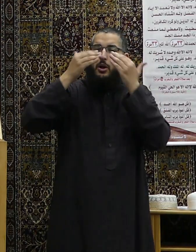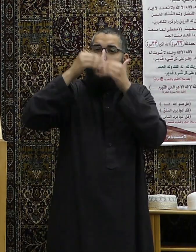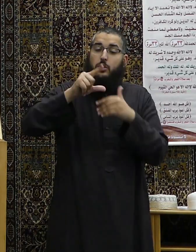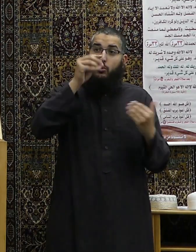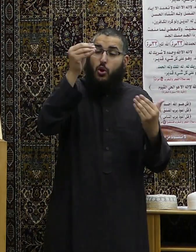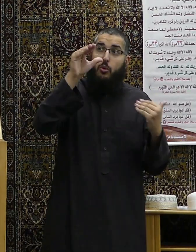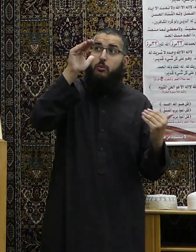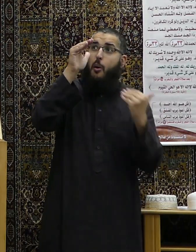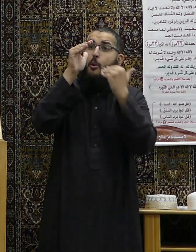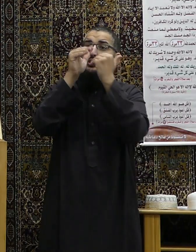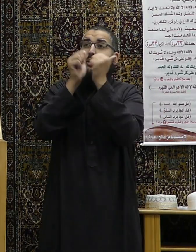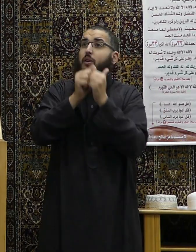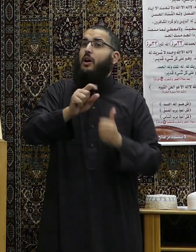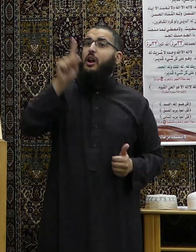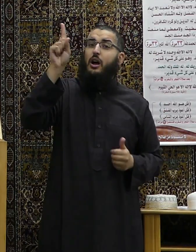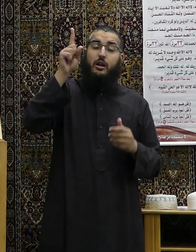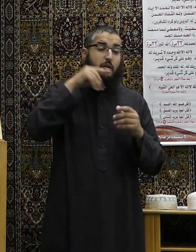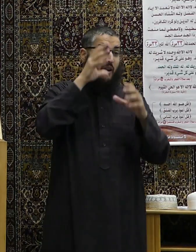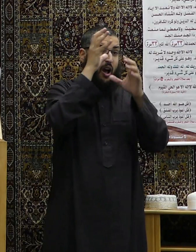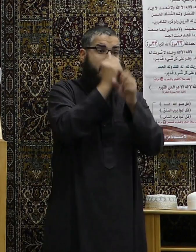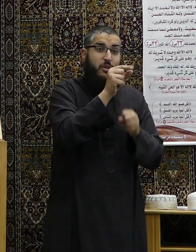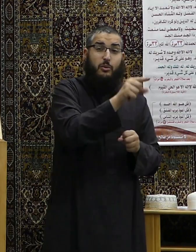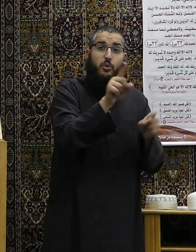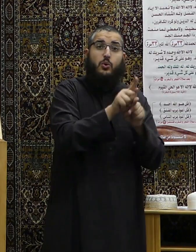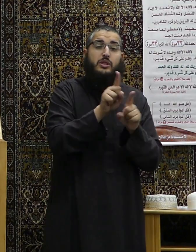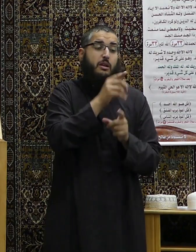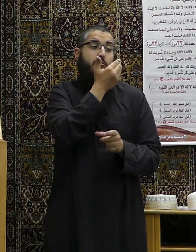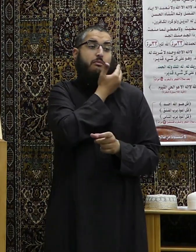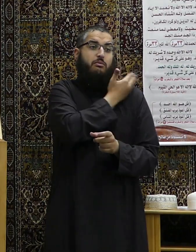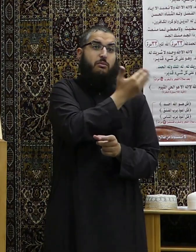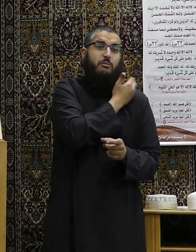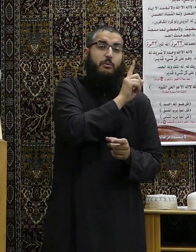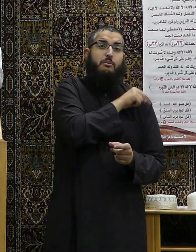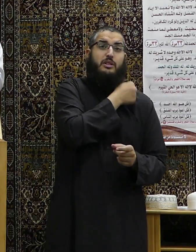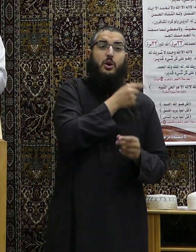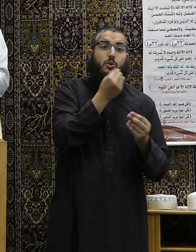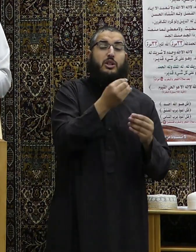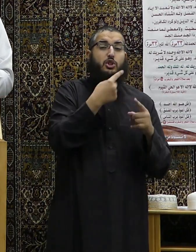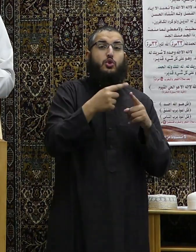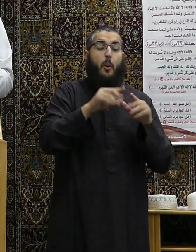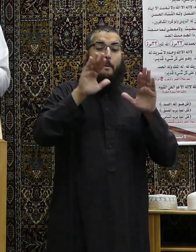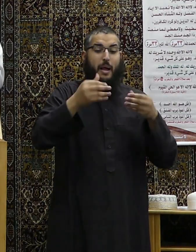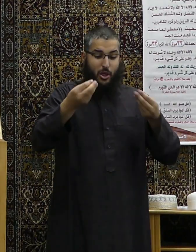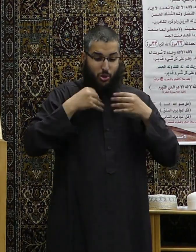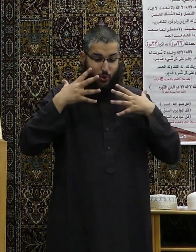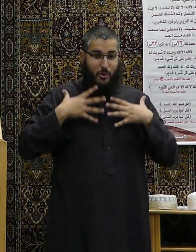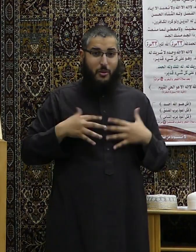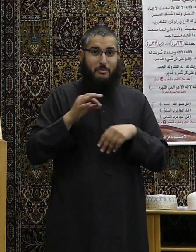une préservation et une expiation de vos péchés et un éloignement du mal qui touche le corps, rapporté par